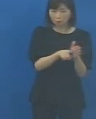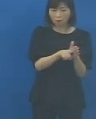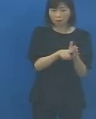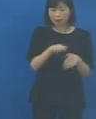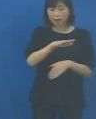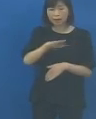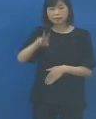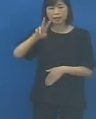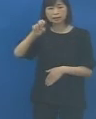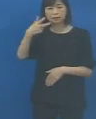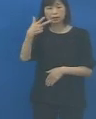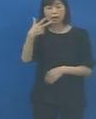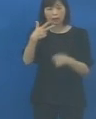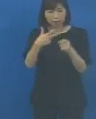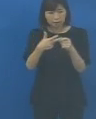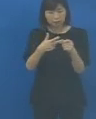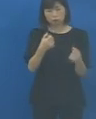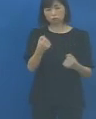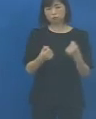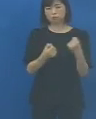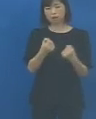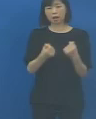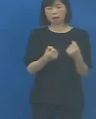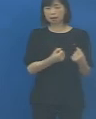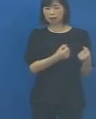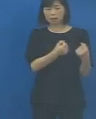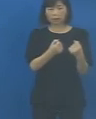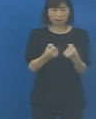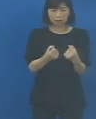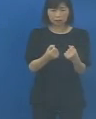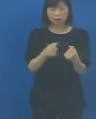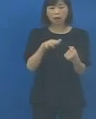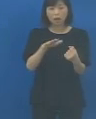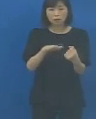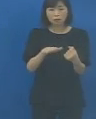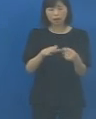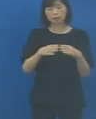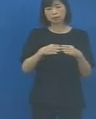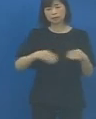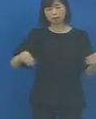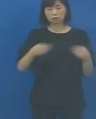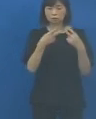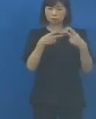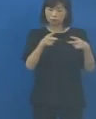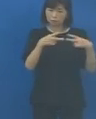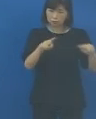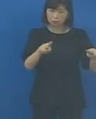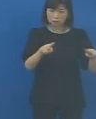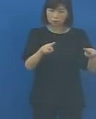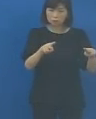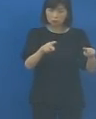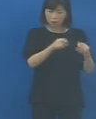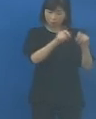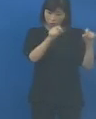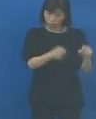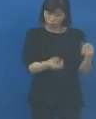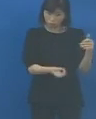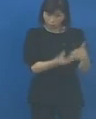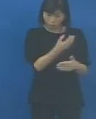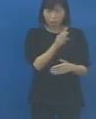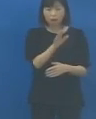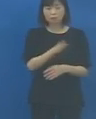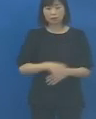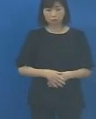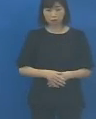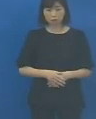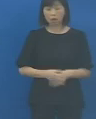平成27年に車が乗り入れたということで全国ニュースでも騒ぎになったことがありました。それからあの花火、